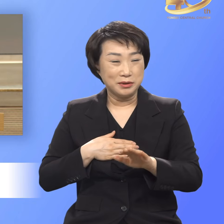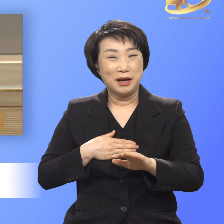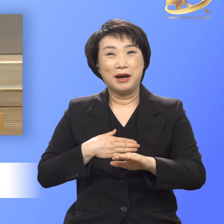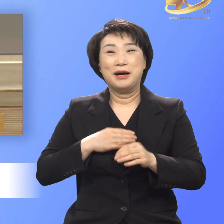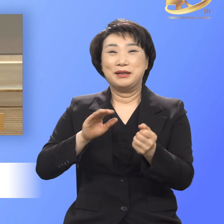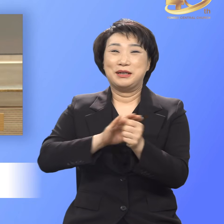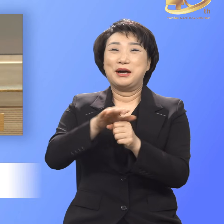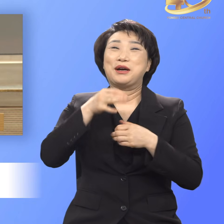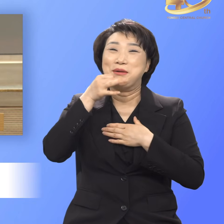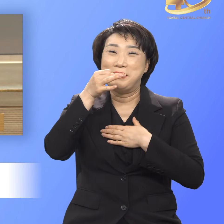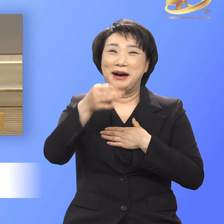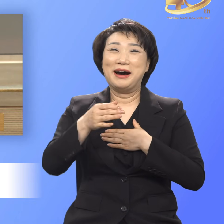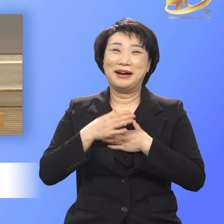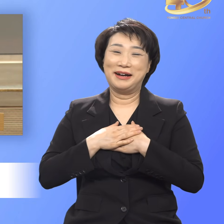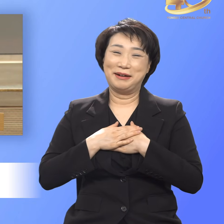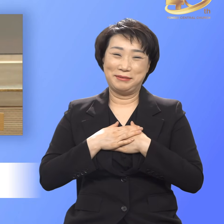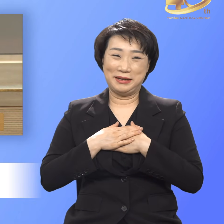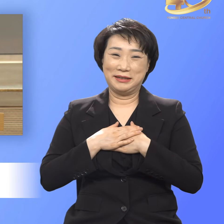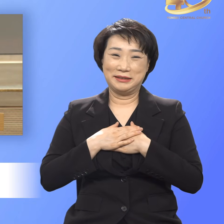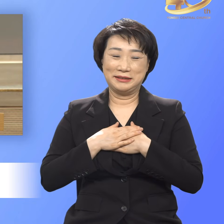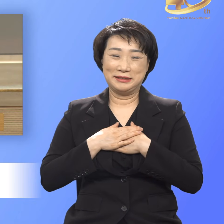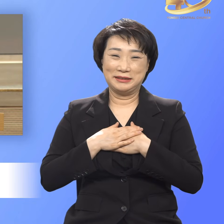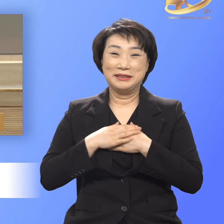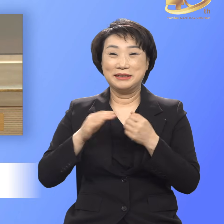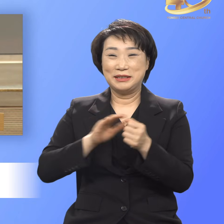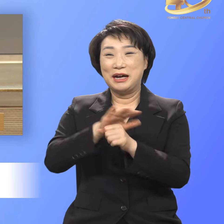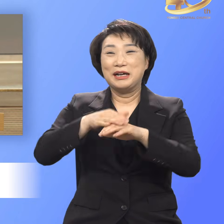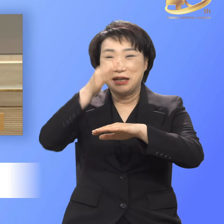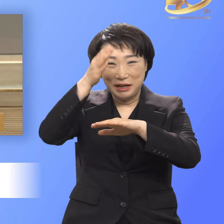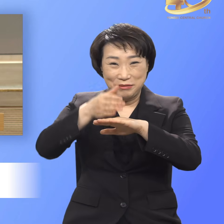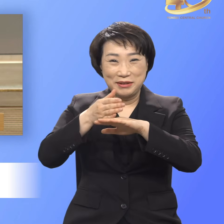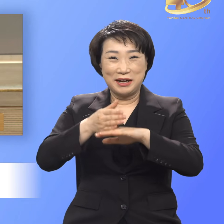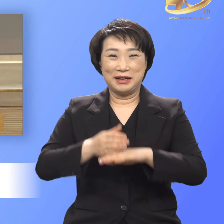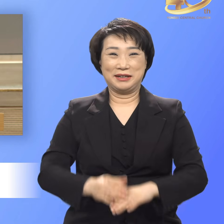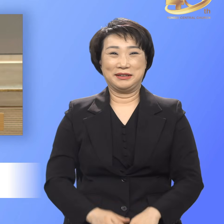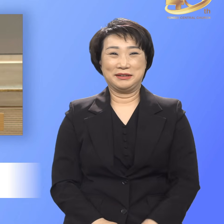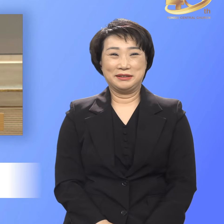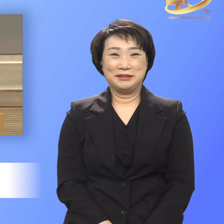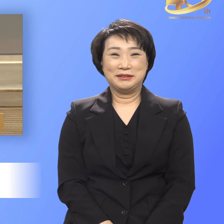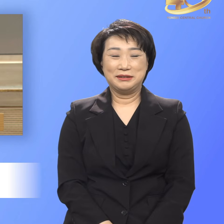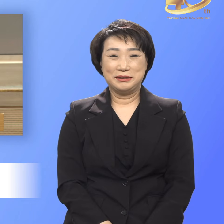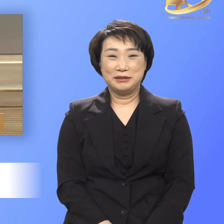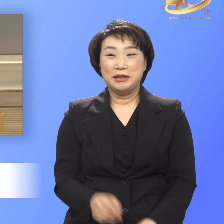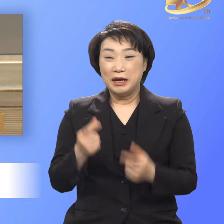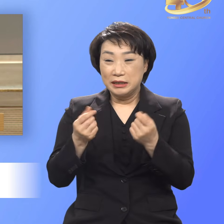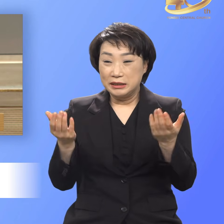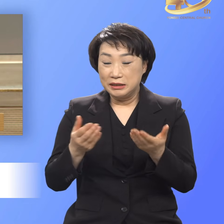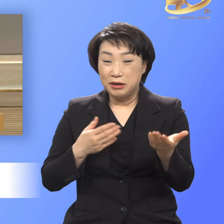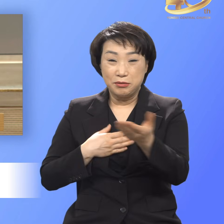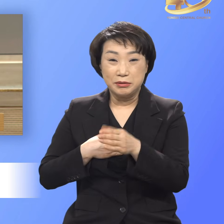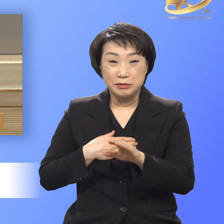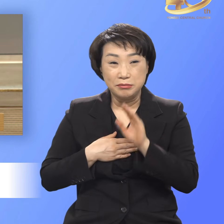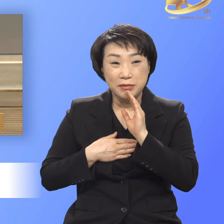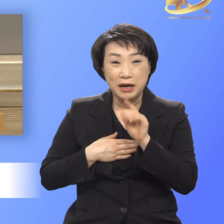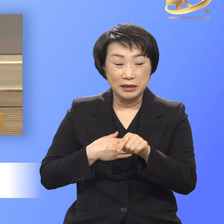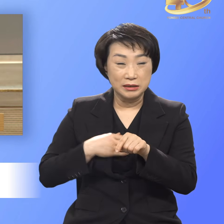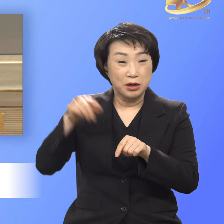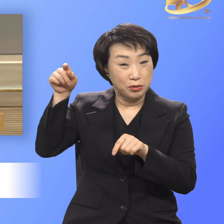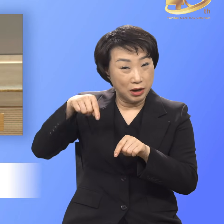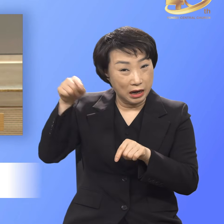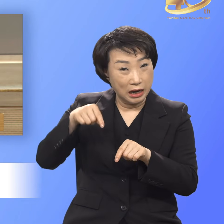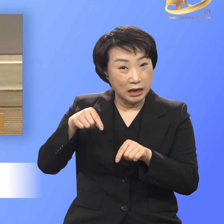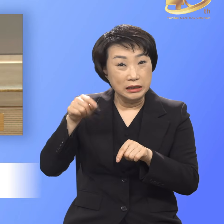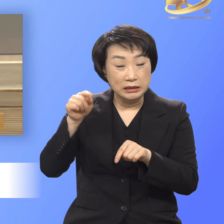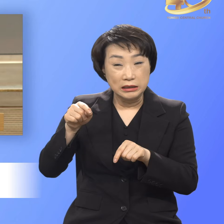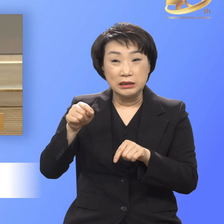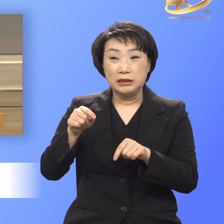얼마나 사랑의 말씀이에요. 얼마나 감사한 말씀이에요. 이런 일이 올 것인데 온다고